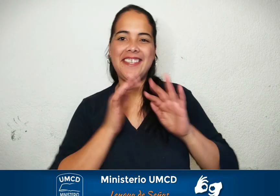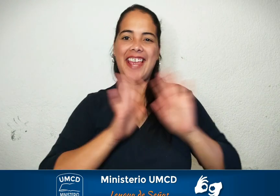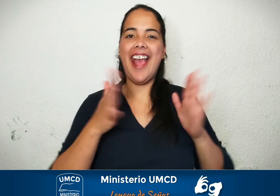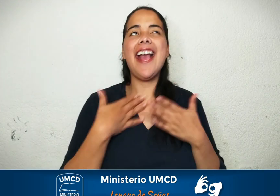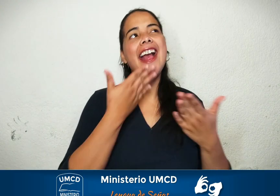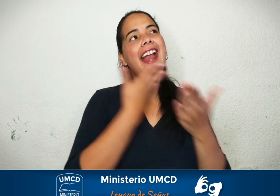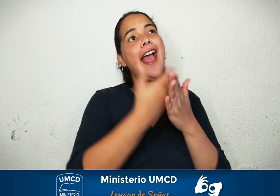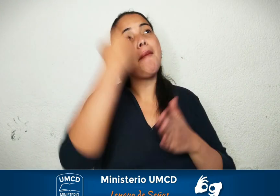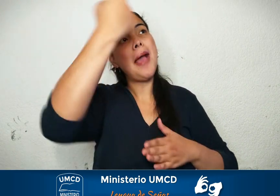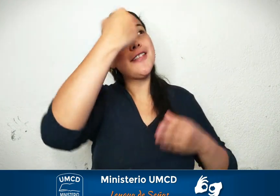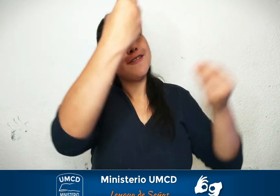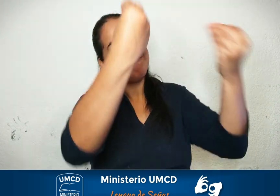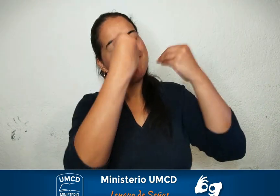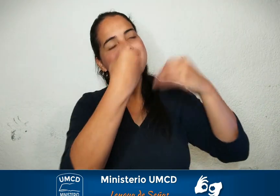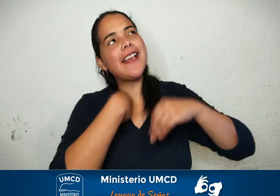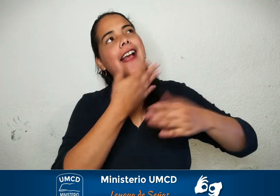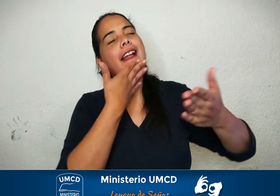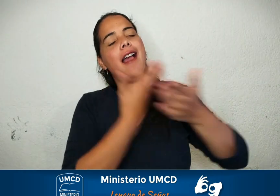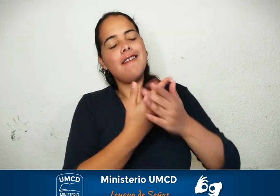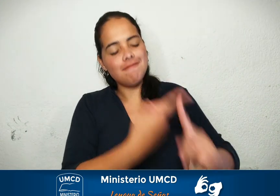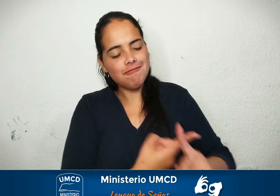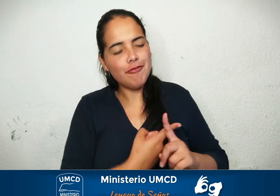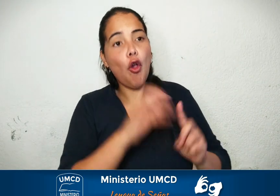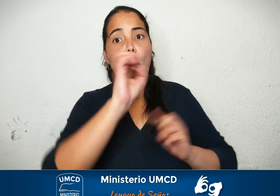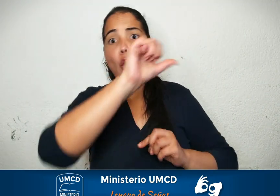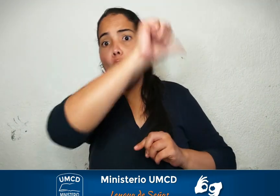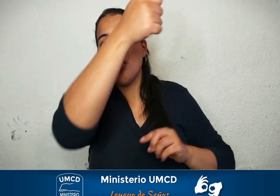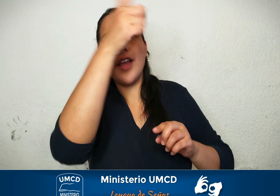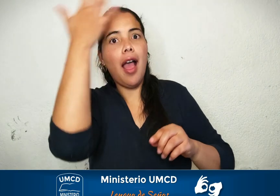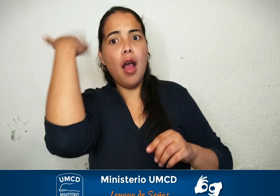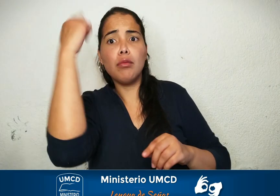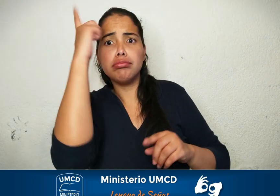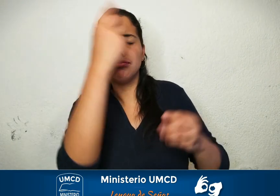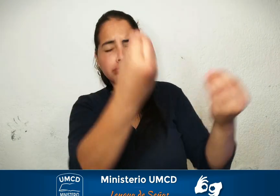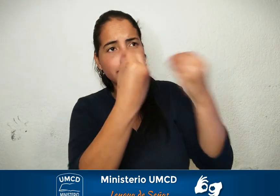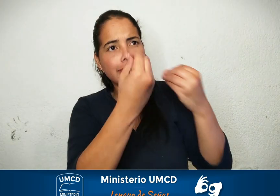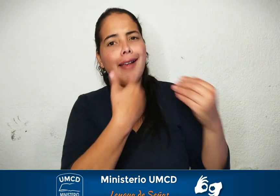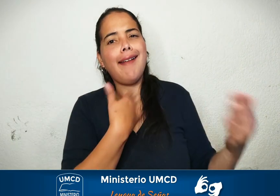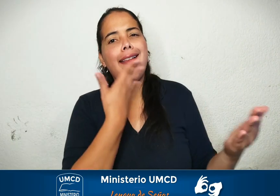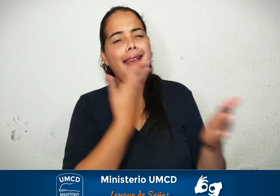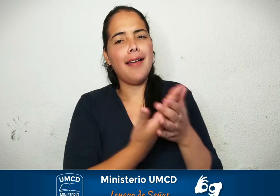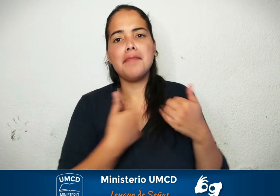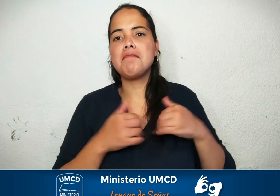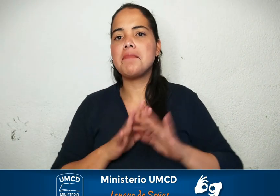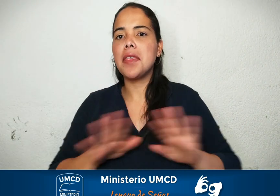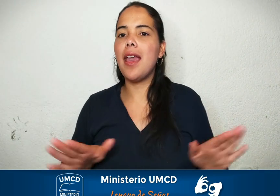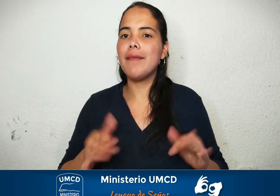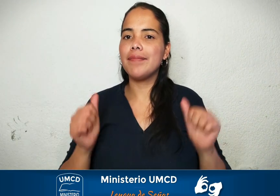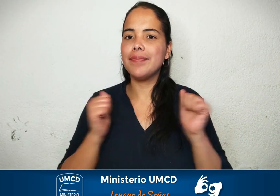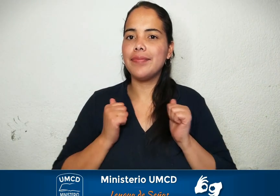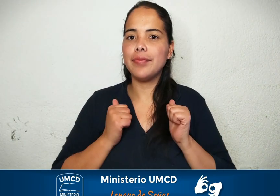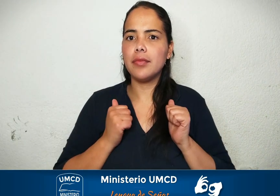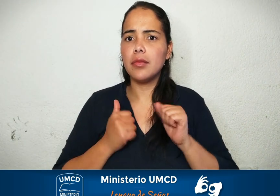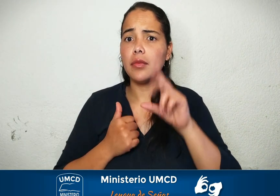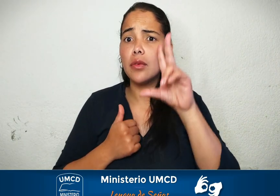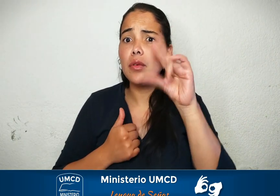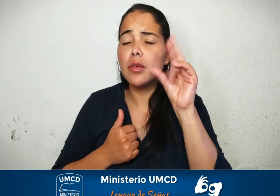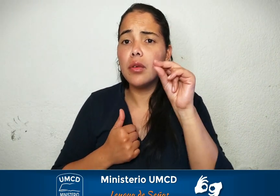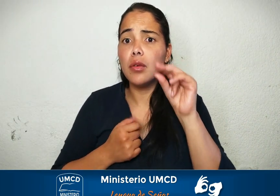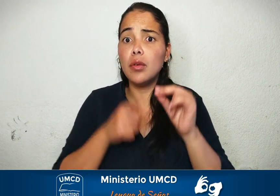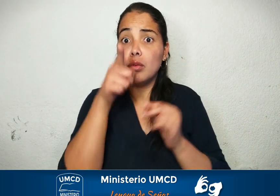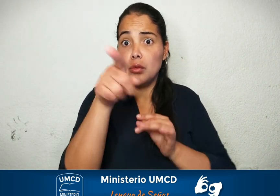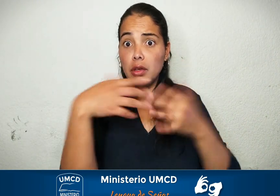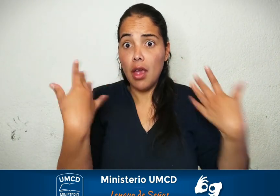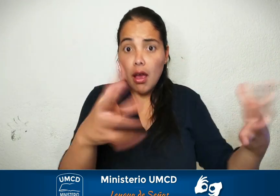los misioneros o aquel hermano que un día llegó y nos predicó el Evangelio. Y Pablo enseña eso en